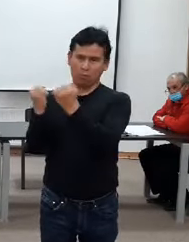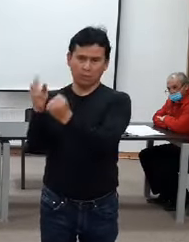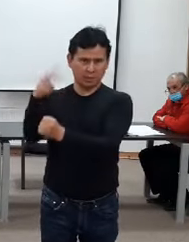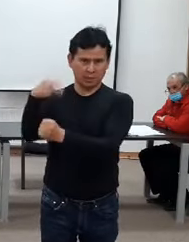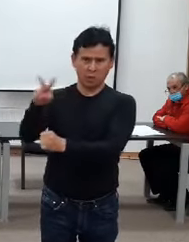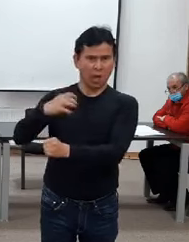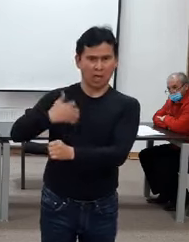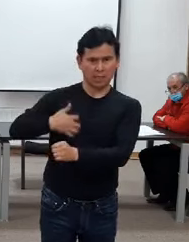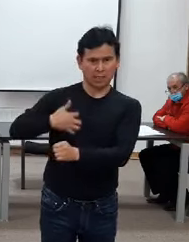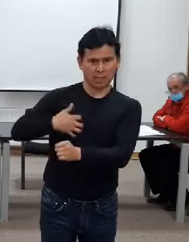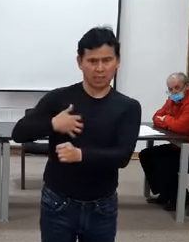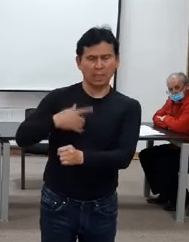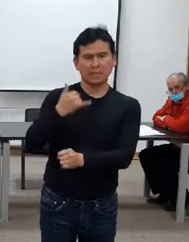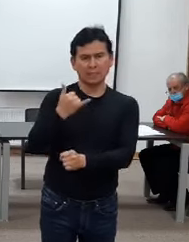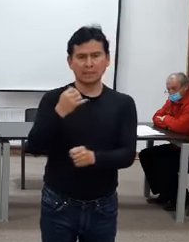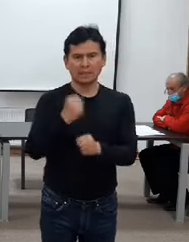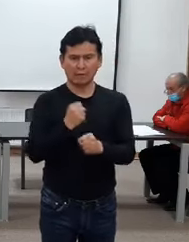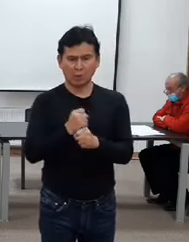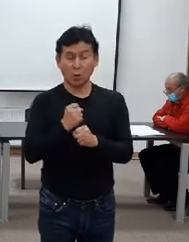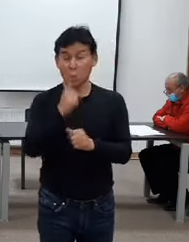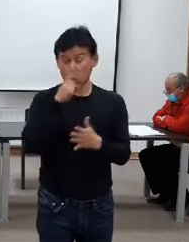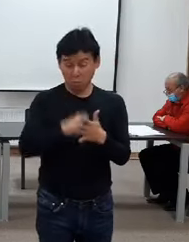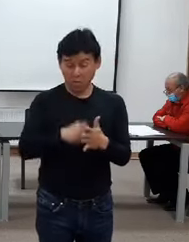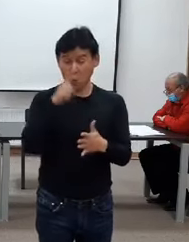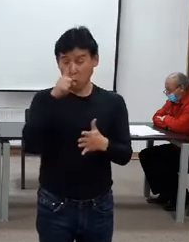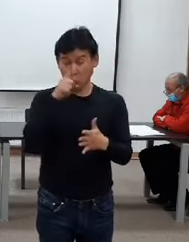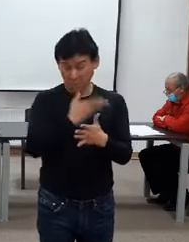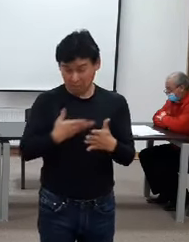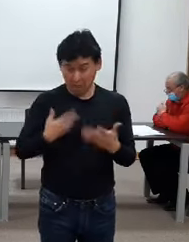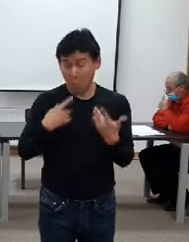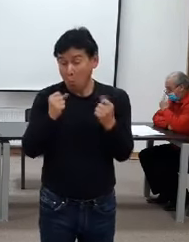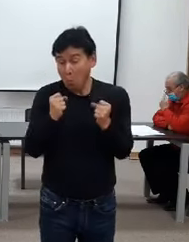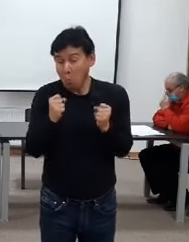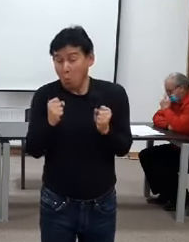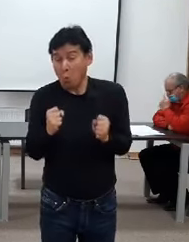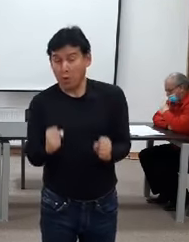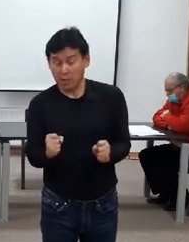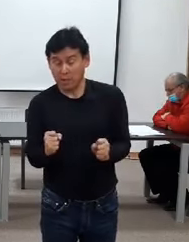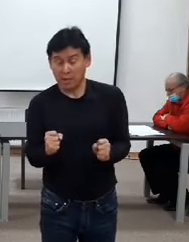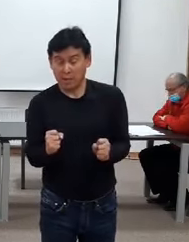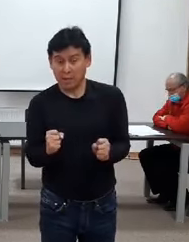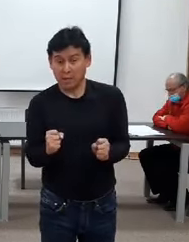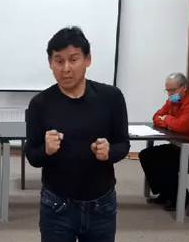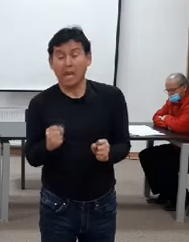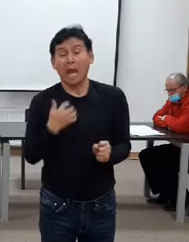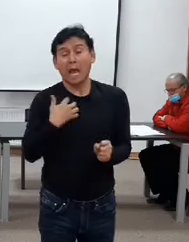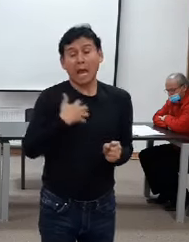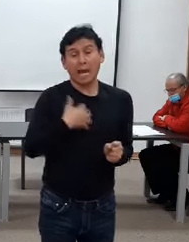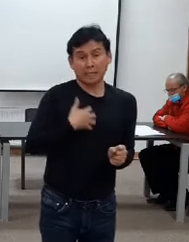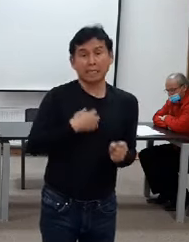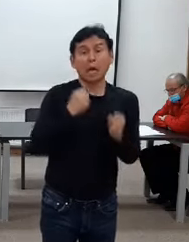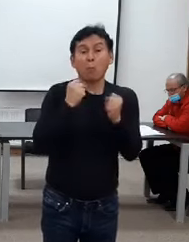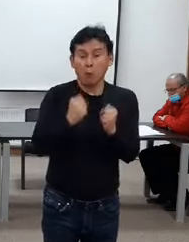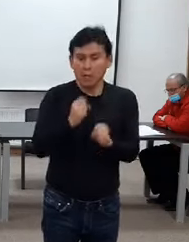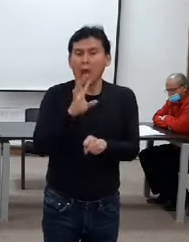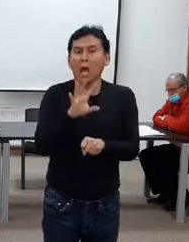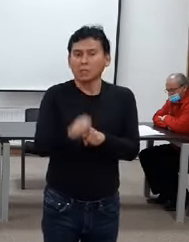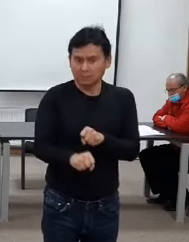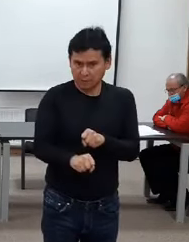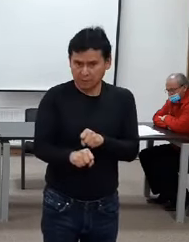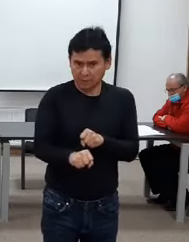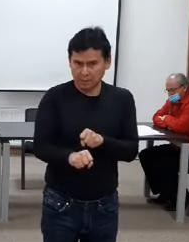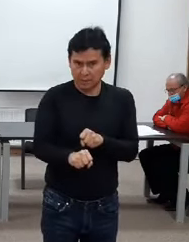y se trabajó prácticamente por casi un mes y medio, la posibilidad de que Argentina pudiera aceptar, porque no es tan